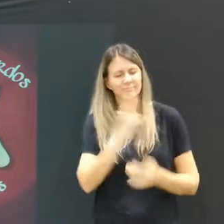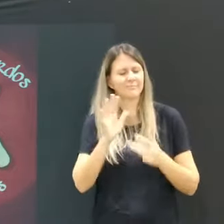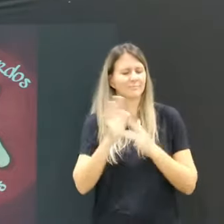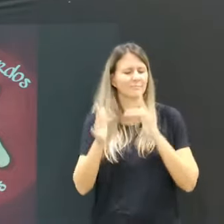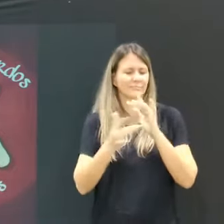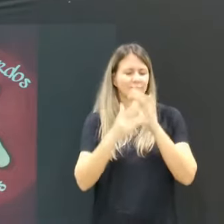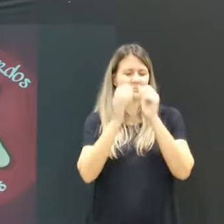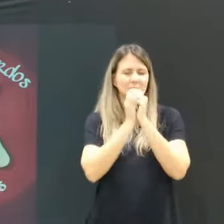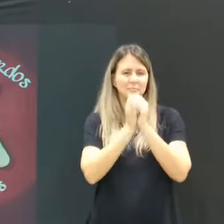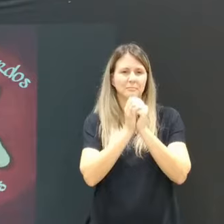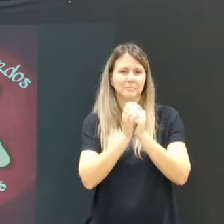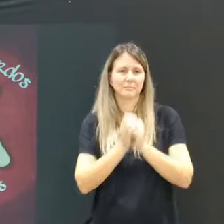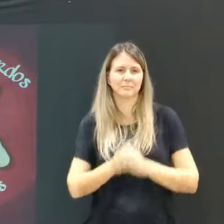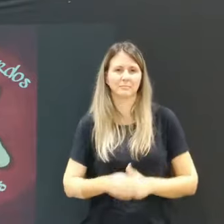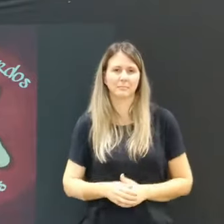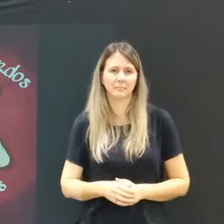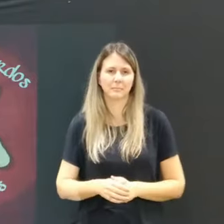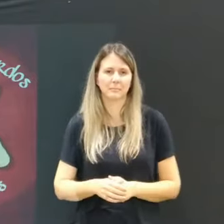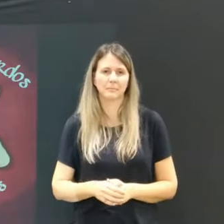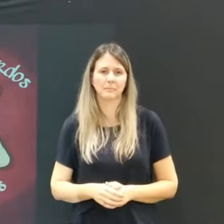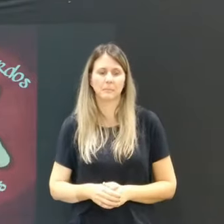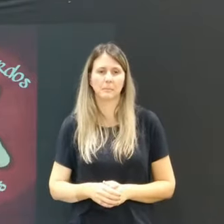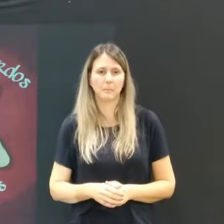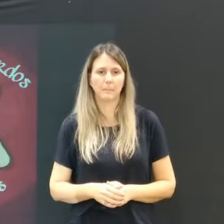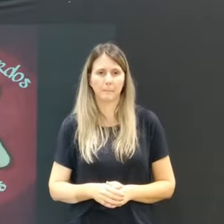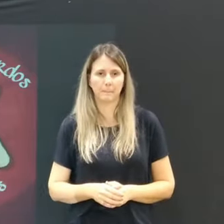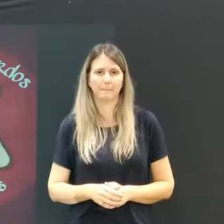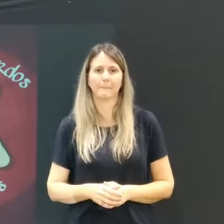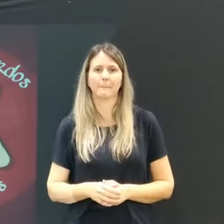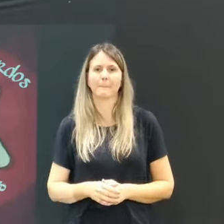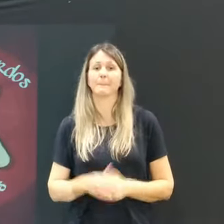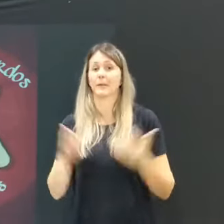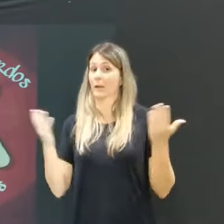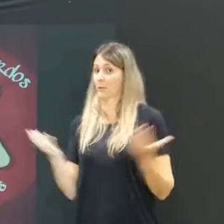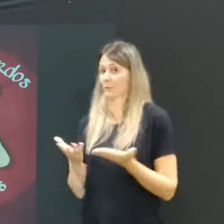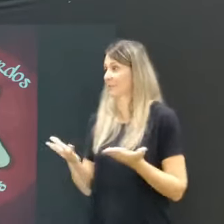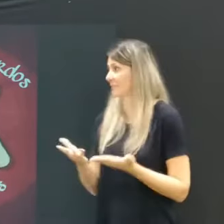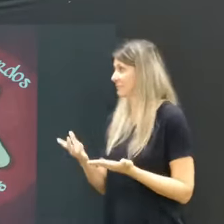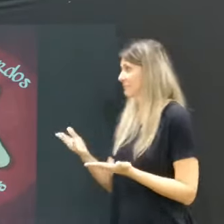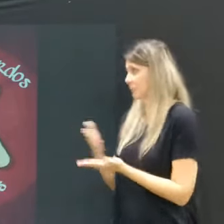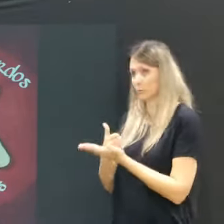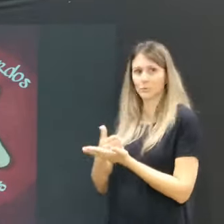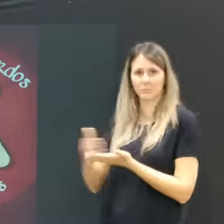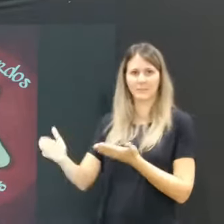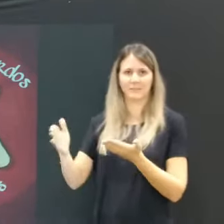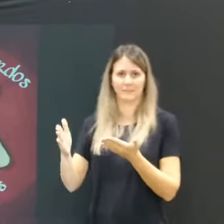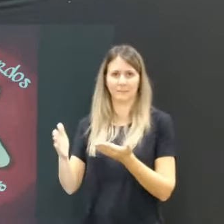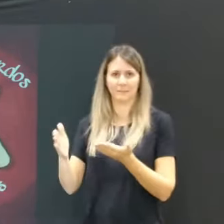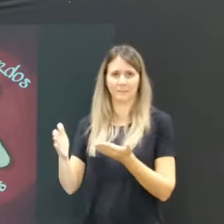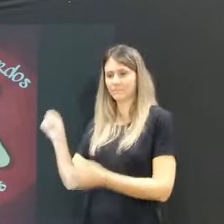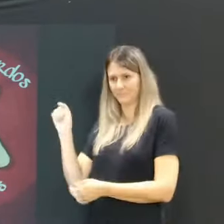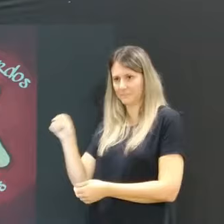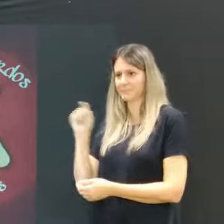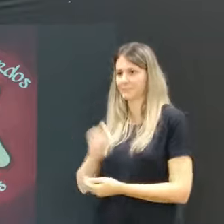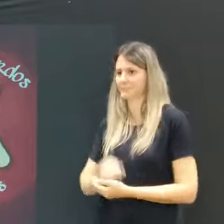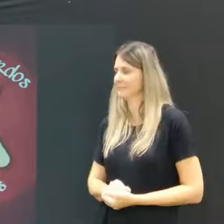ensinando hoje isso para vocês. Amém? Amém. Então agora a gente vai iniciar o estudo. Pode